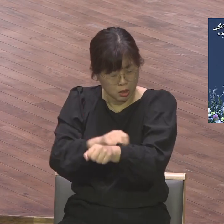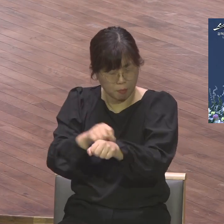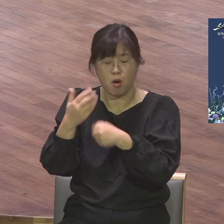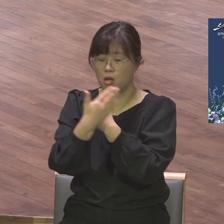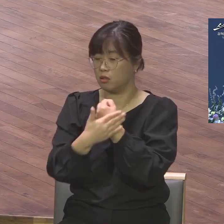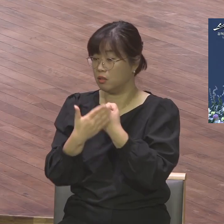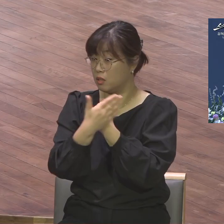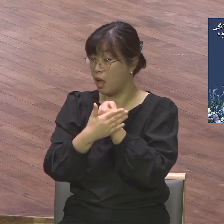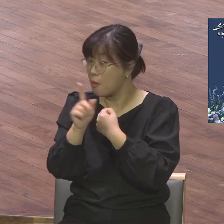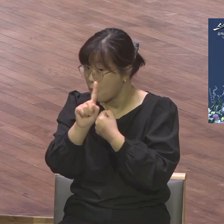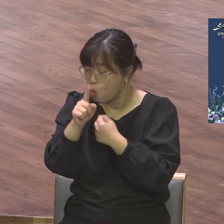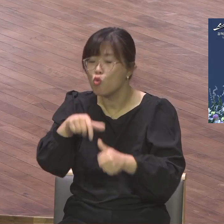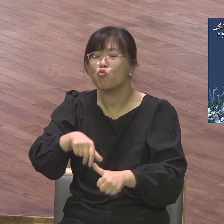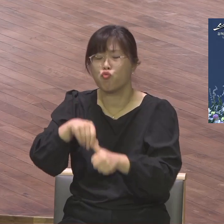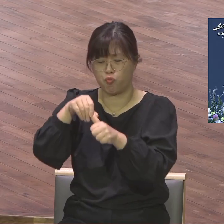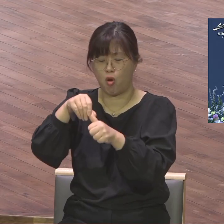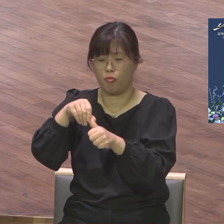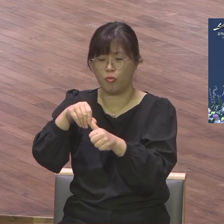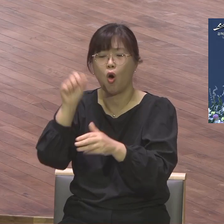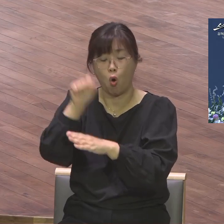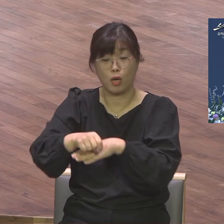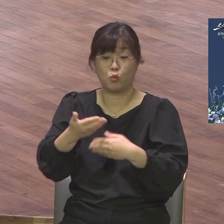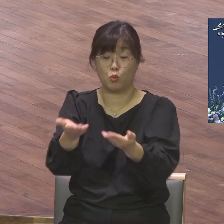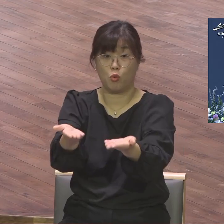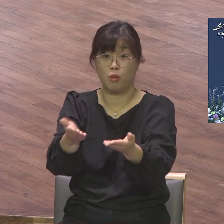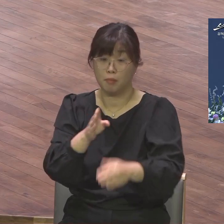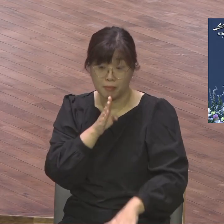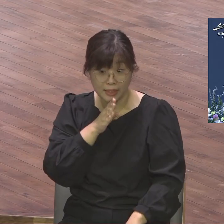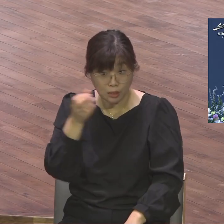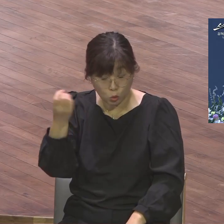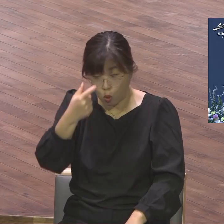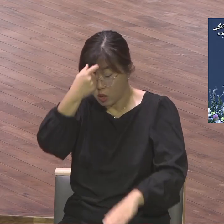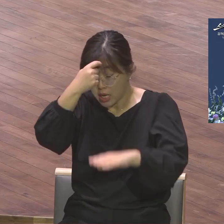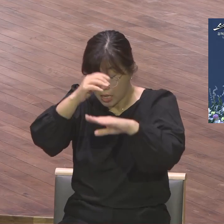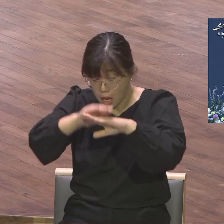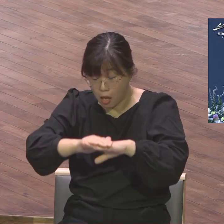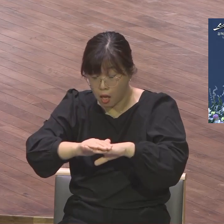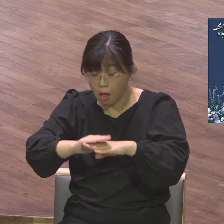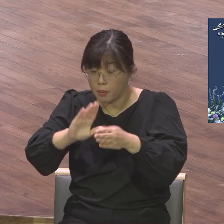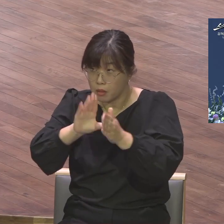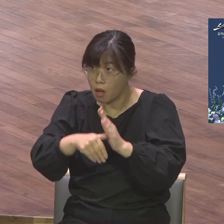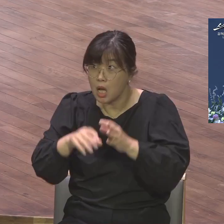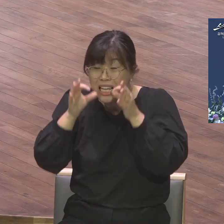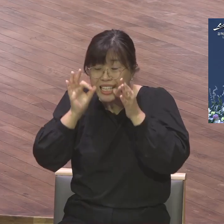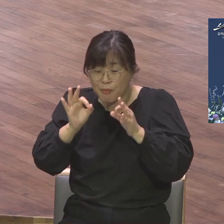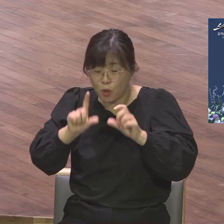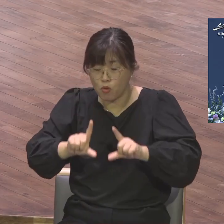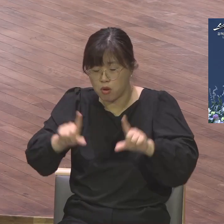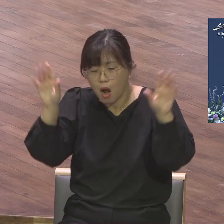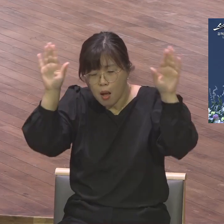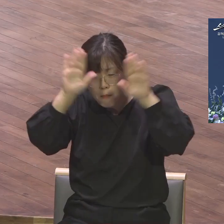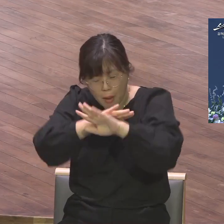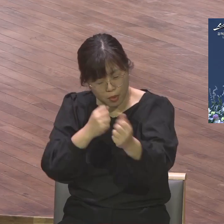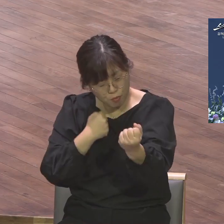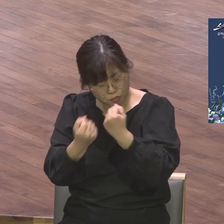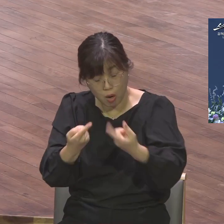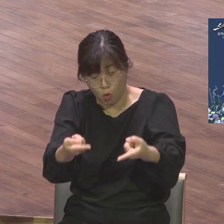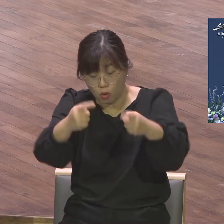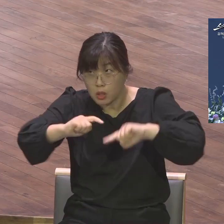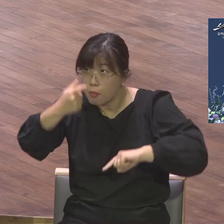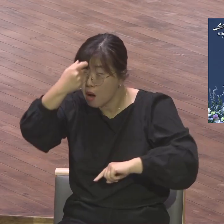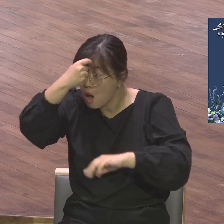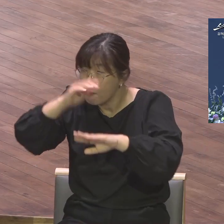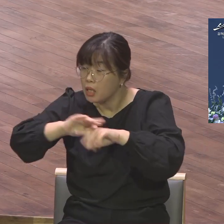시간 나와서 이 깊어가는 밤에 예배를 하나 앞에 나와 할 수 있다. 이 특혜라니까요. 특혜. 아멘.